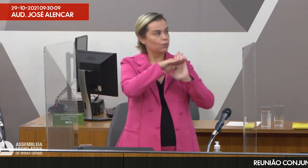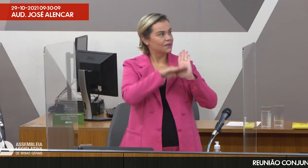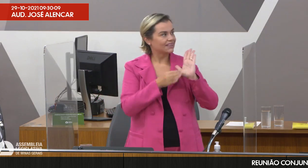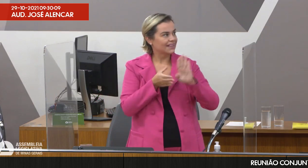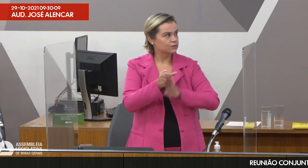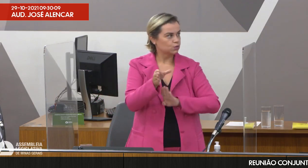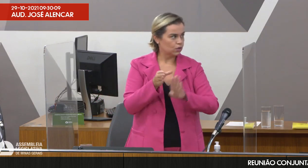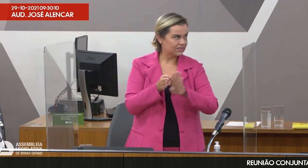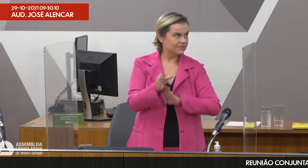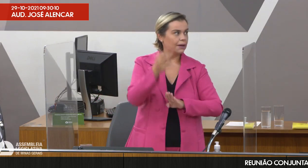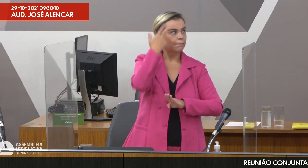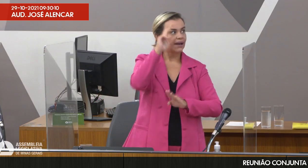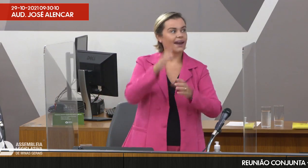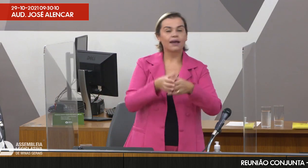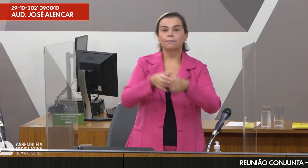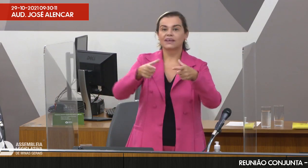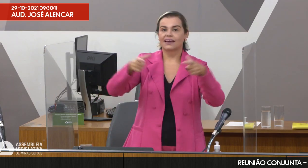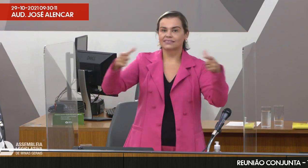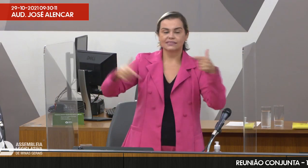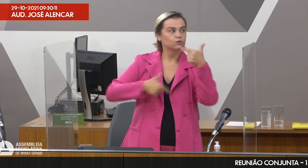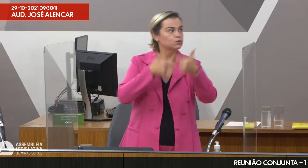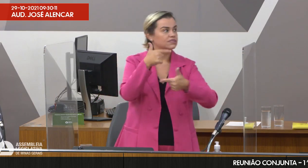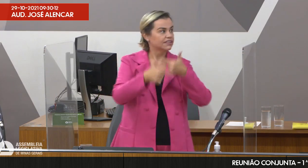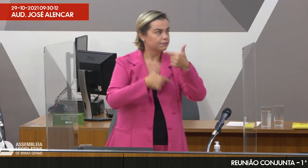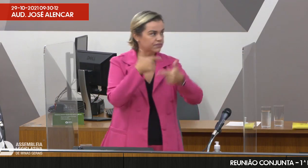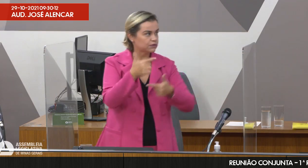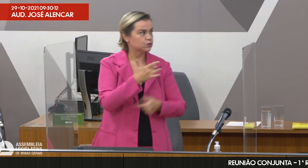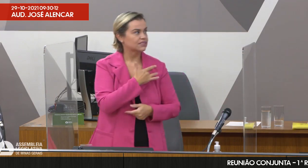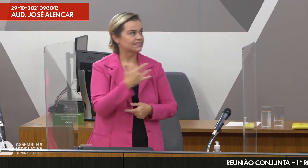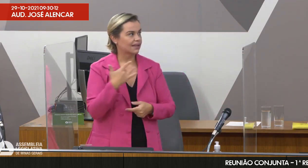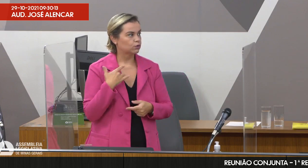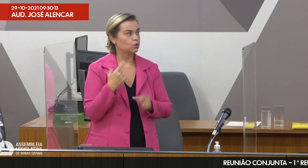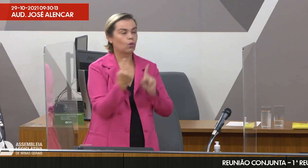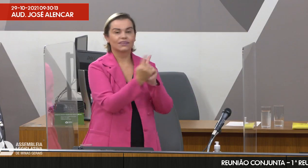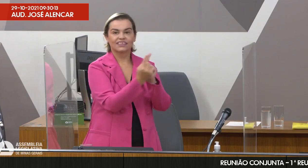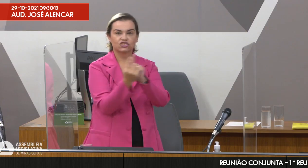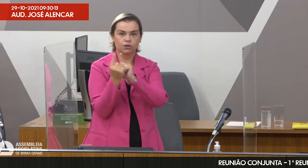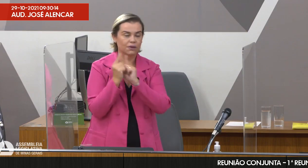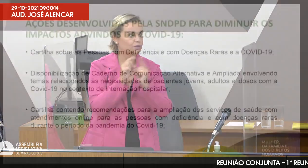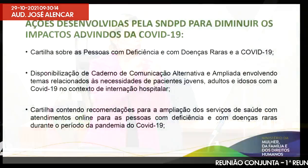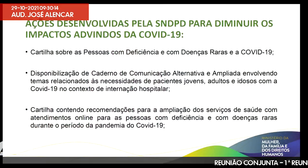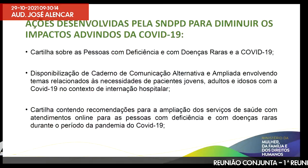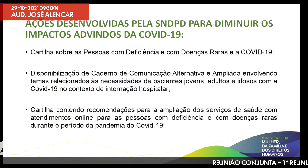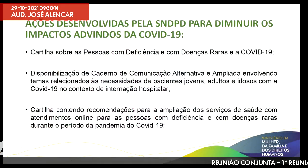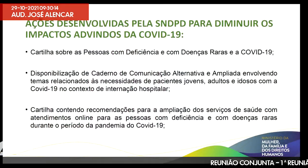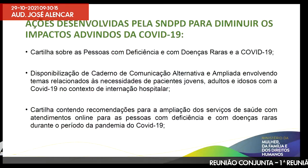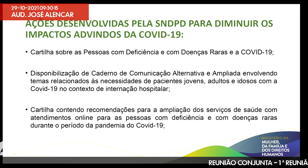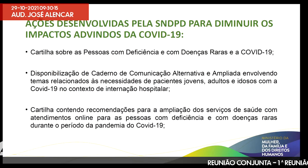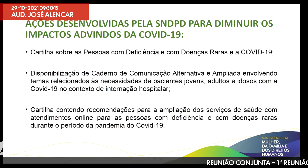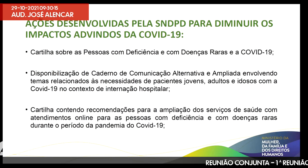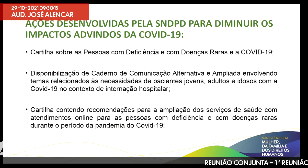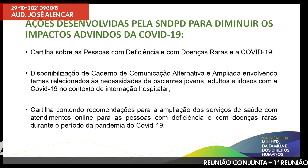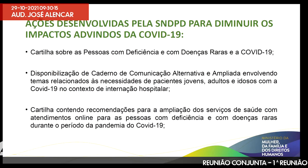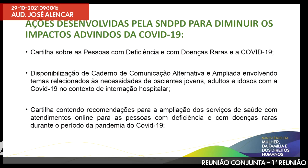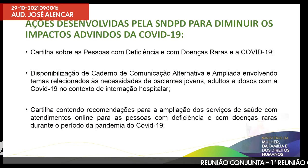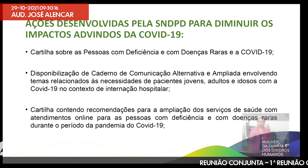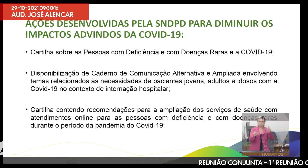Uma linguagem facilitada. Uma cartilha contendo recomendações para ampliação dos serviços de saúde com